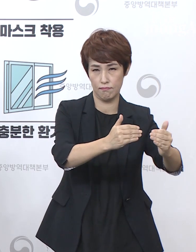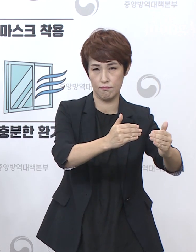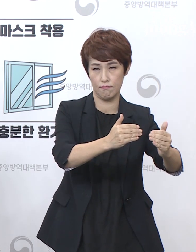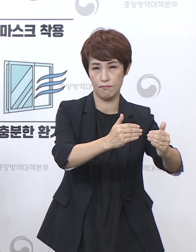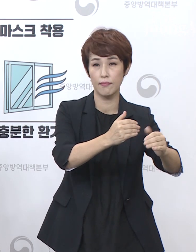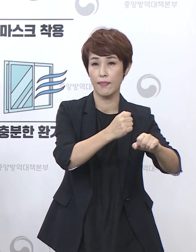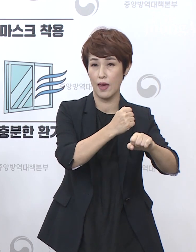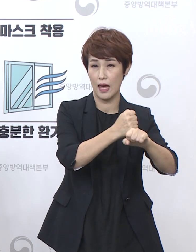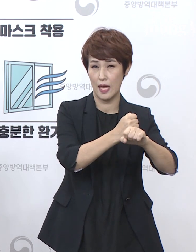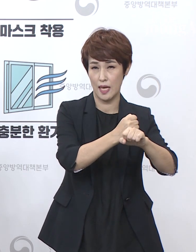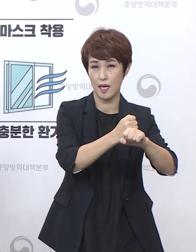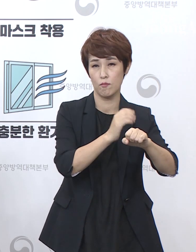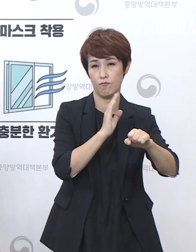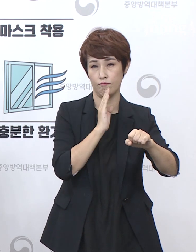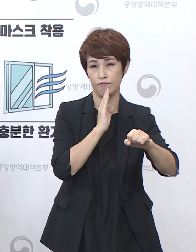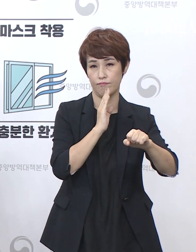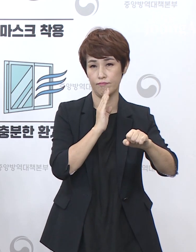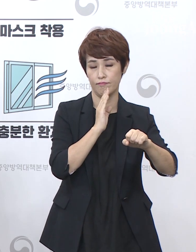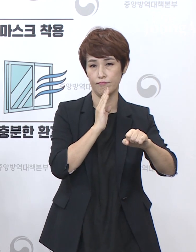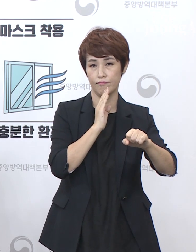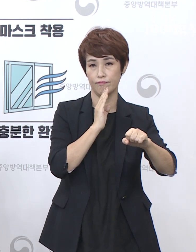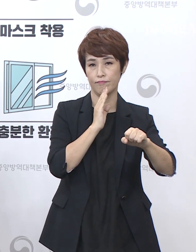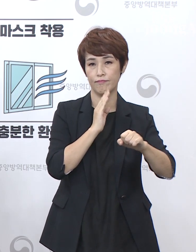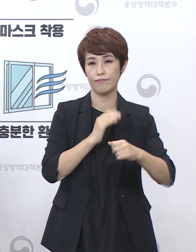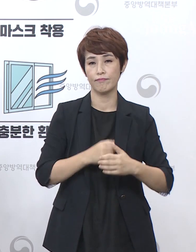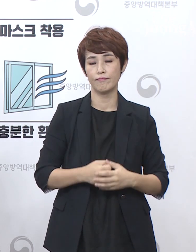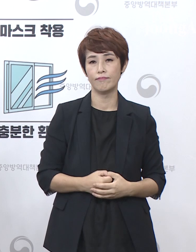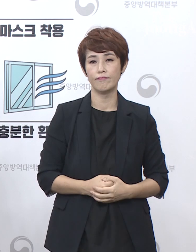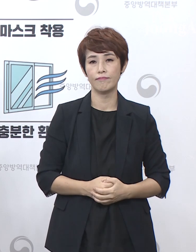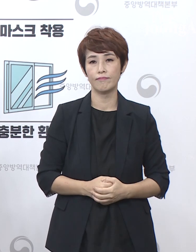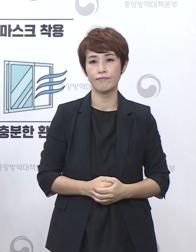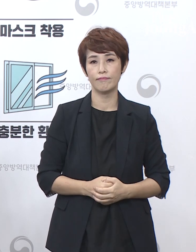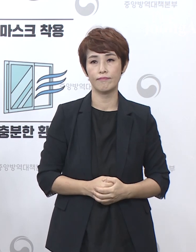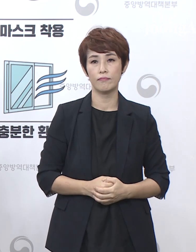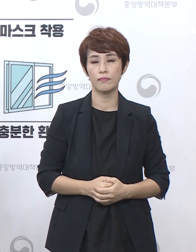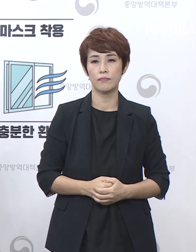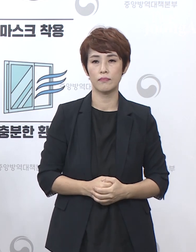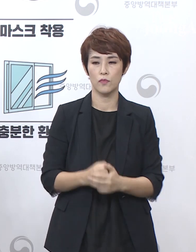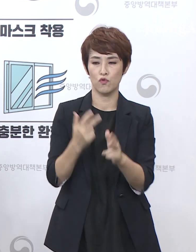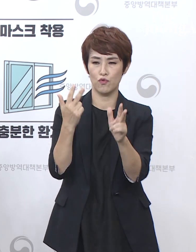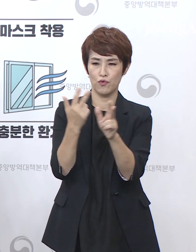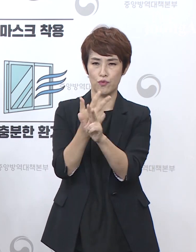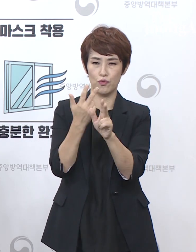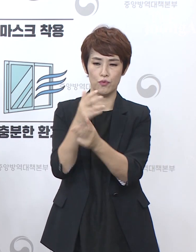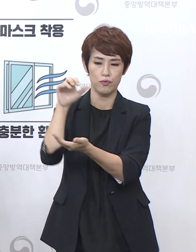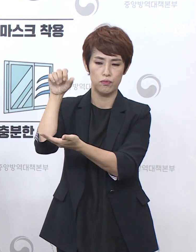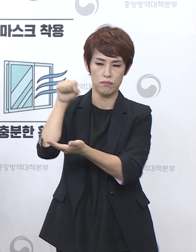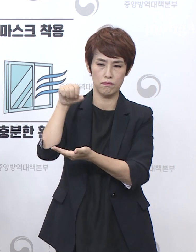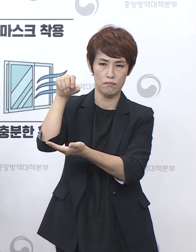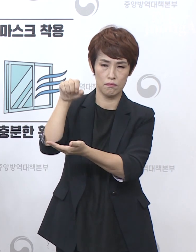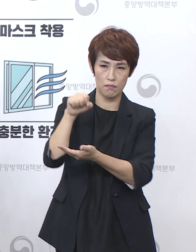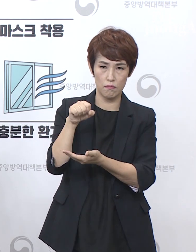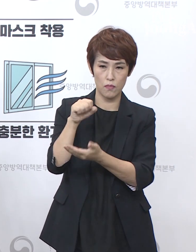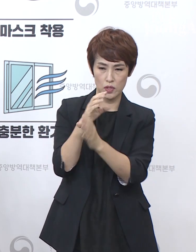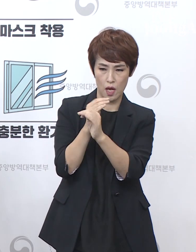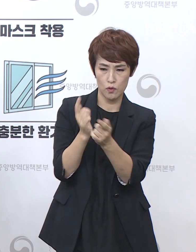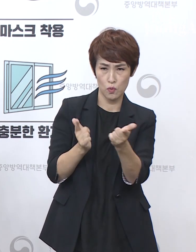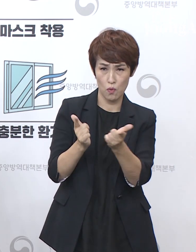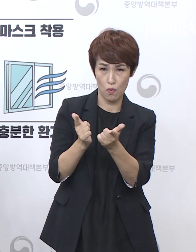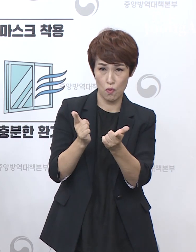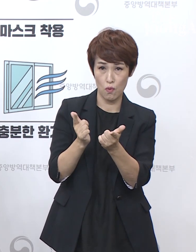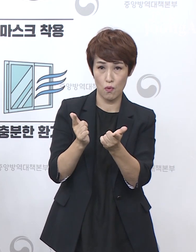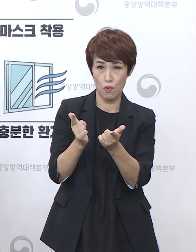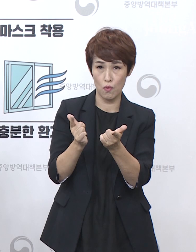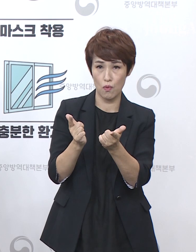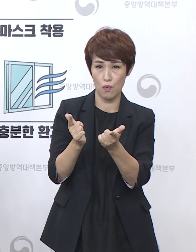행정적인 절차를 진행을 하고 있는 그런 상황이기는 합니다. 그런데 주간 단위의 공급 일정이 조금 조정되는 부분들을 좀